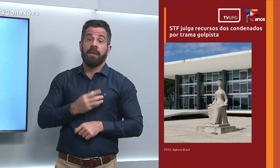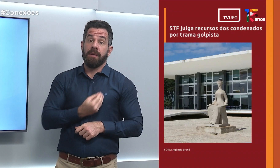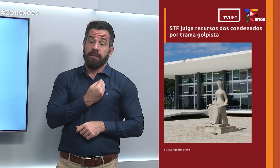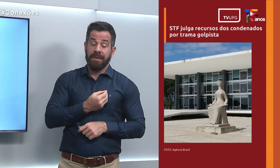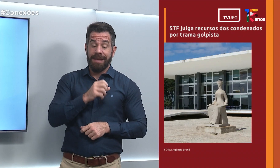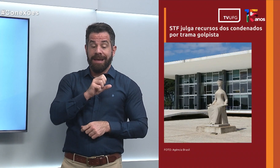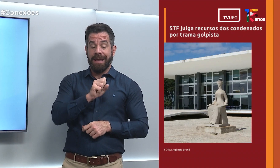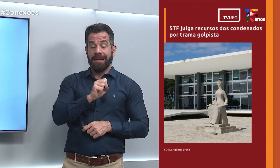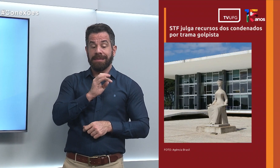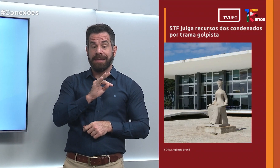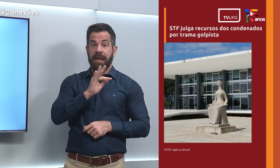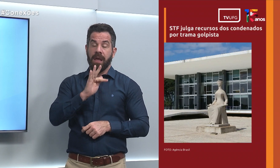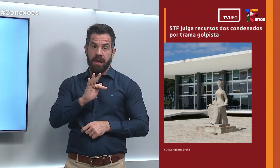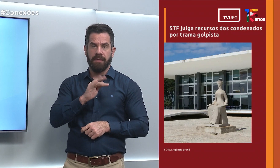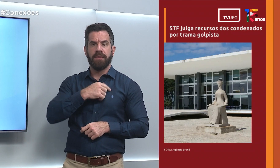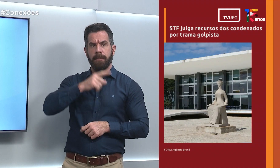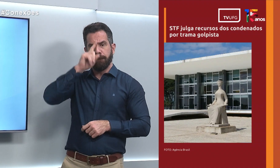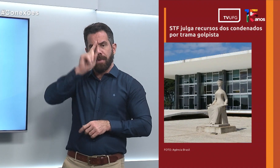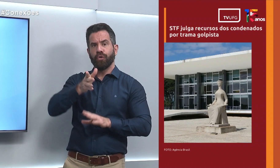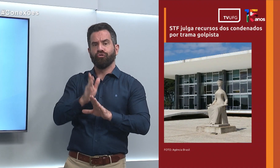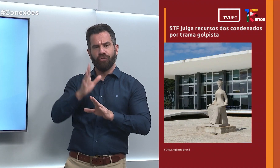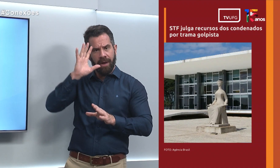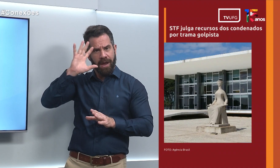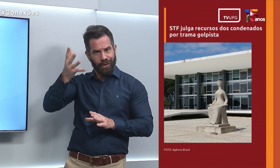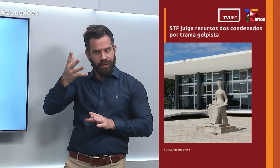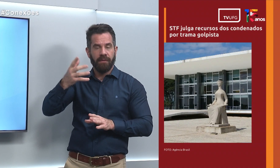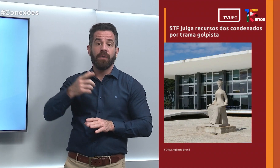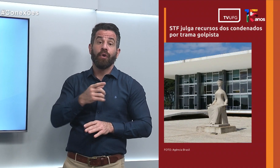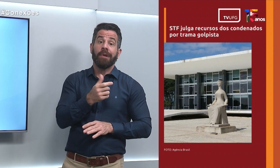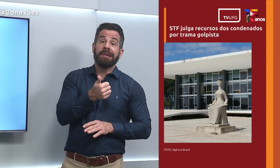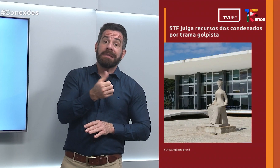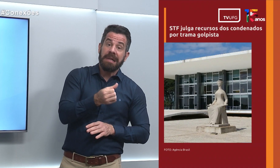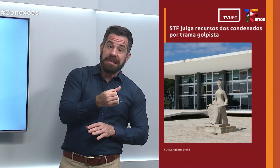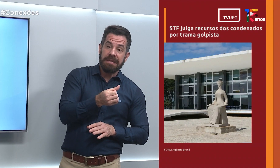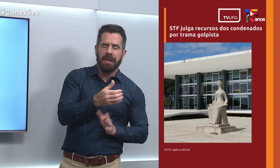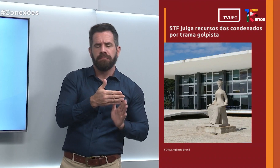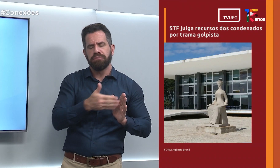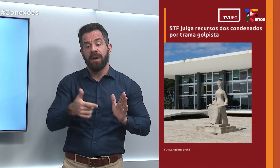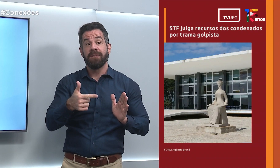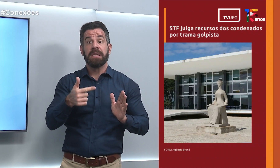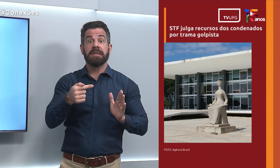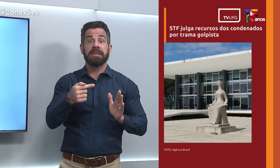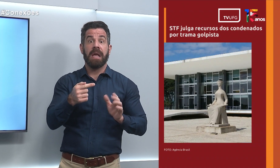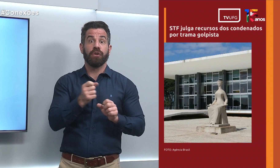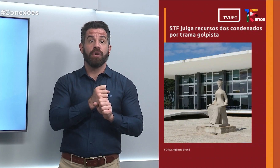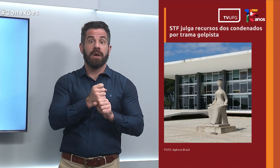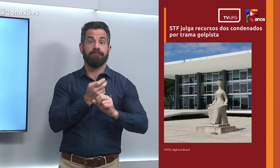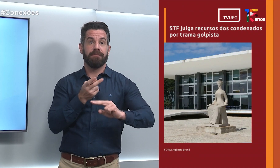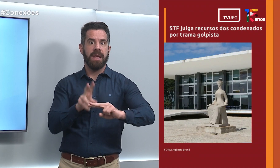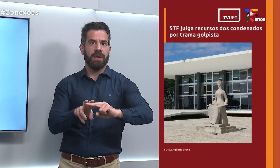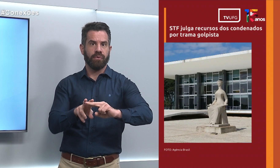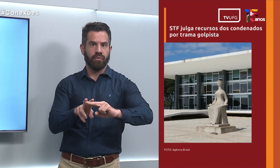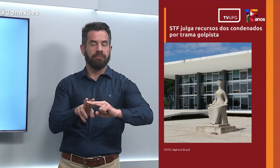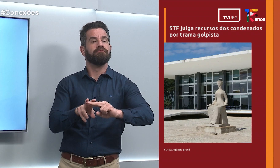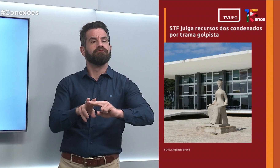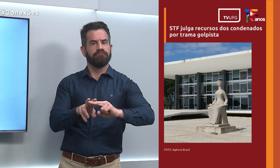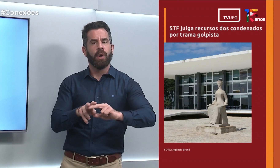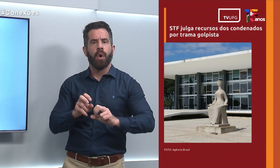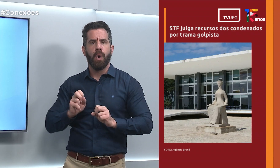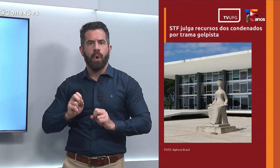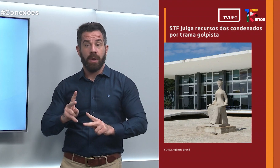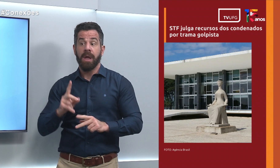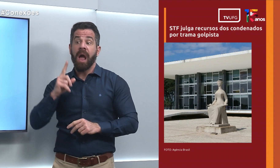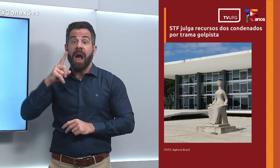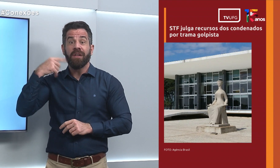pelo STF em setembro variam entre 16 e 27 anos de prisão. E com base nos recursos que